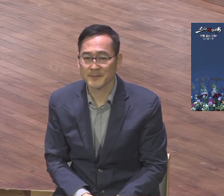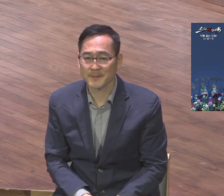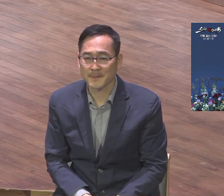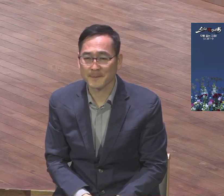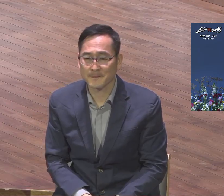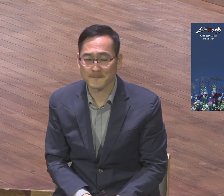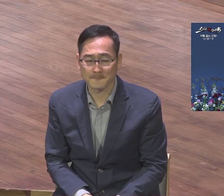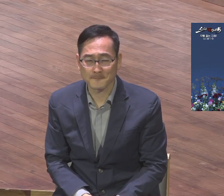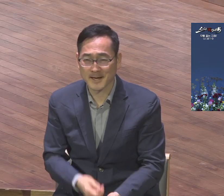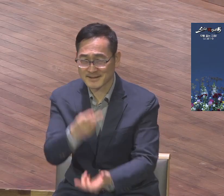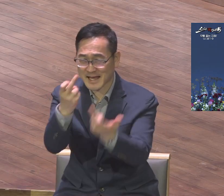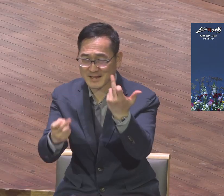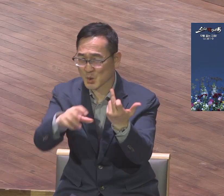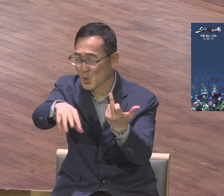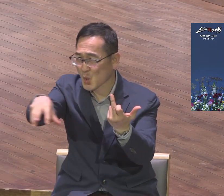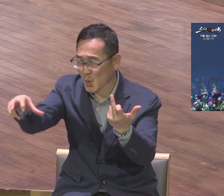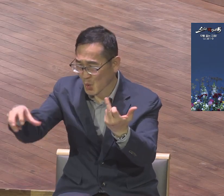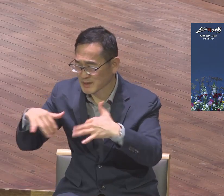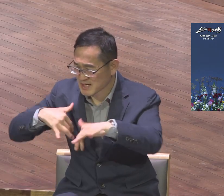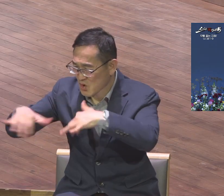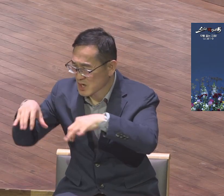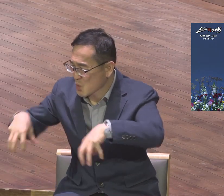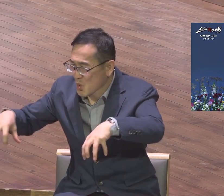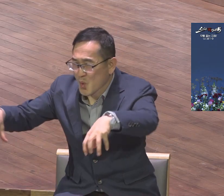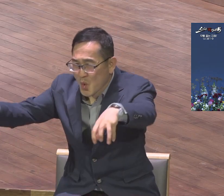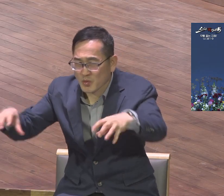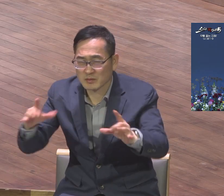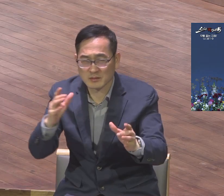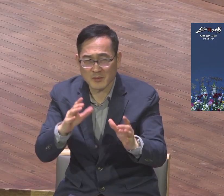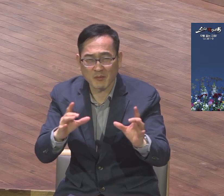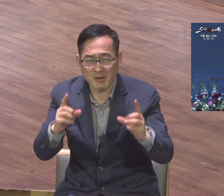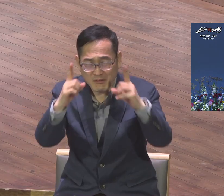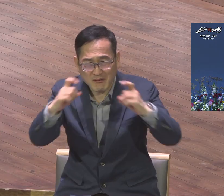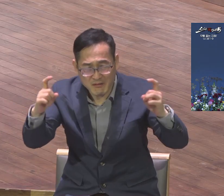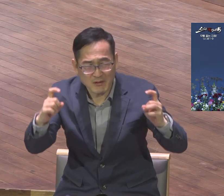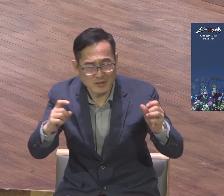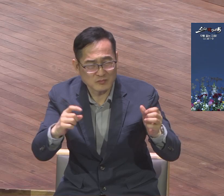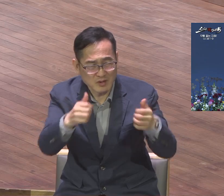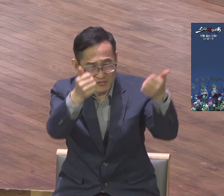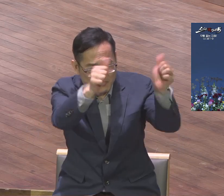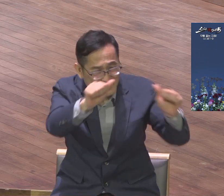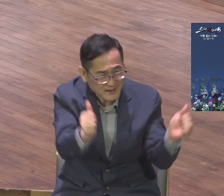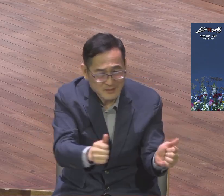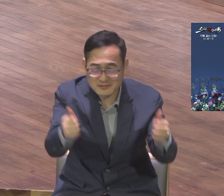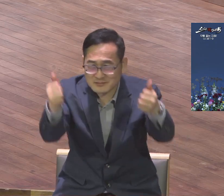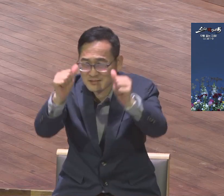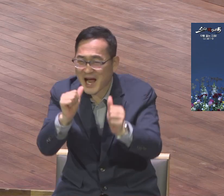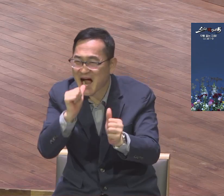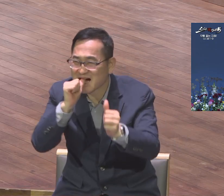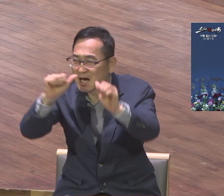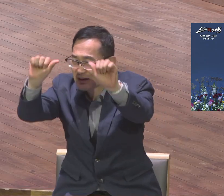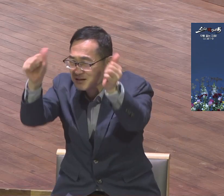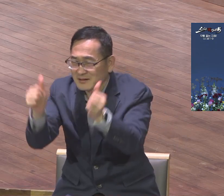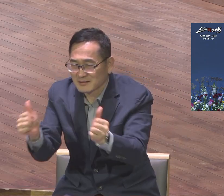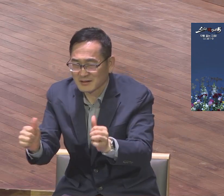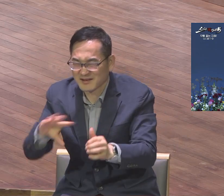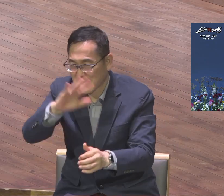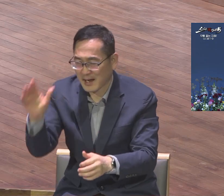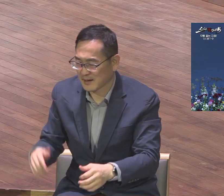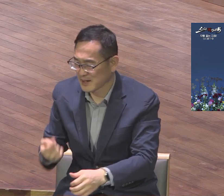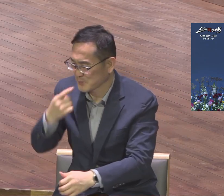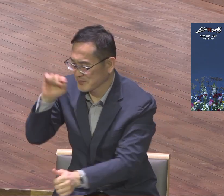산마다 길거리마다 있는 이 산당들 각종 우상들 다